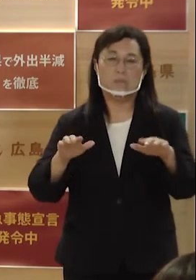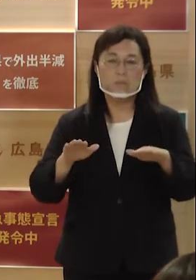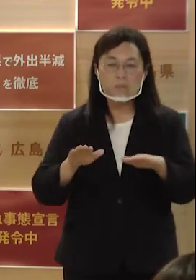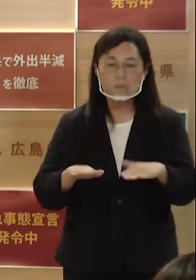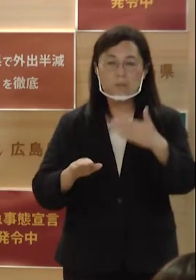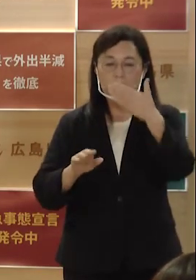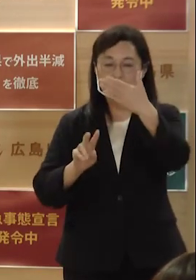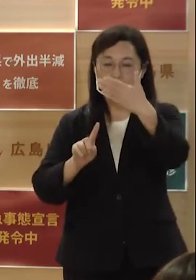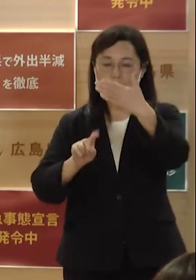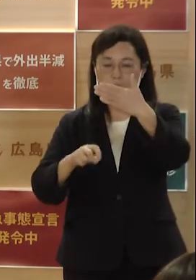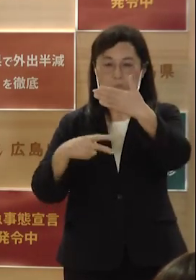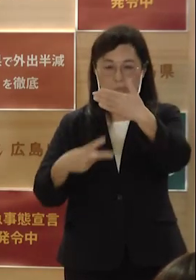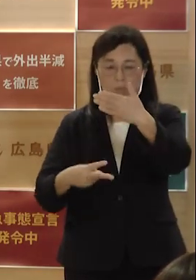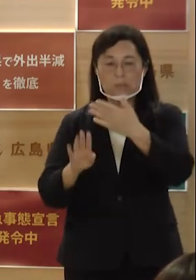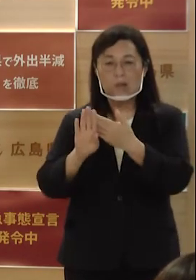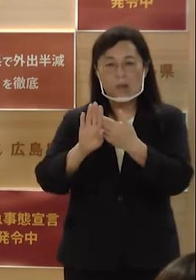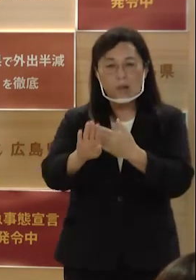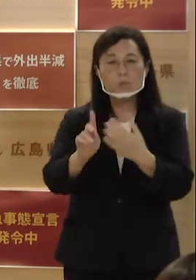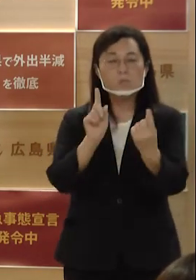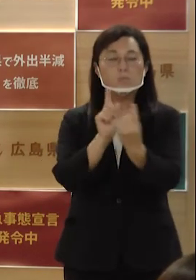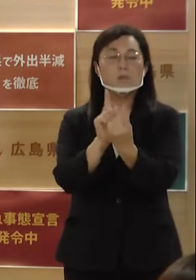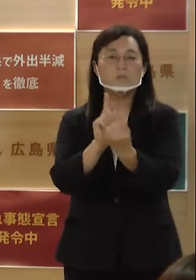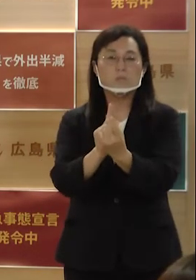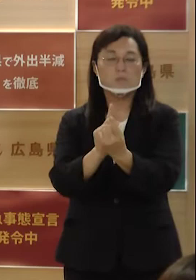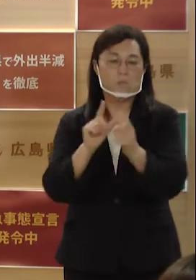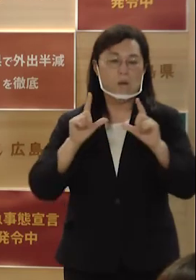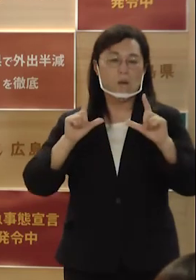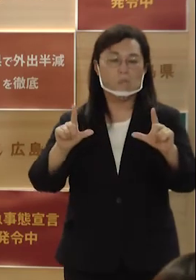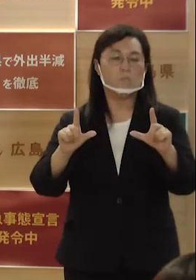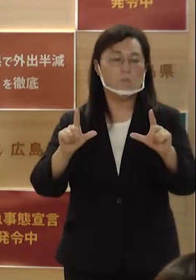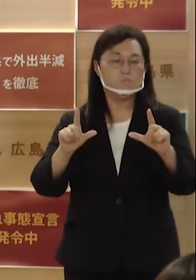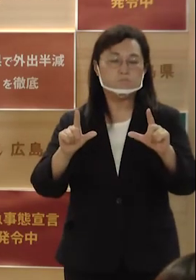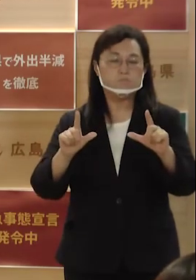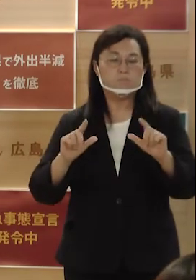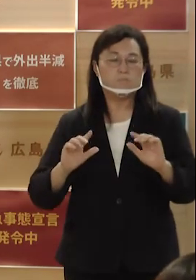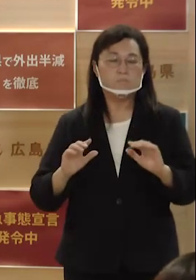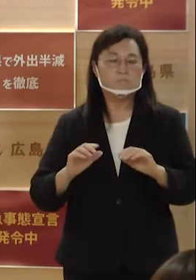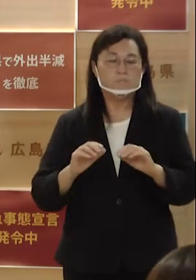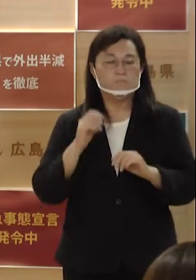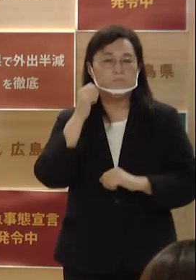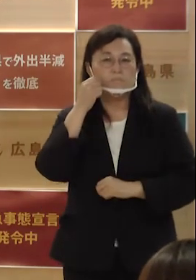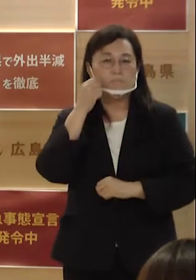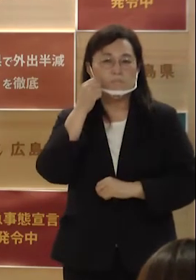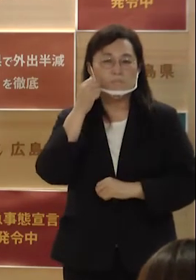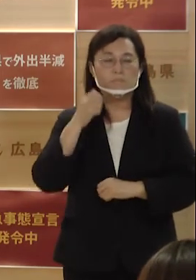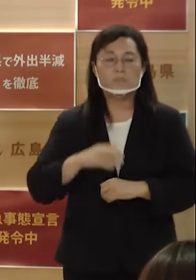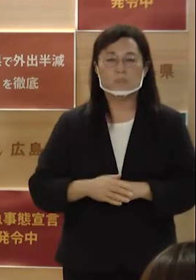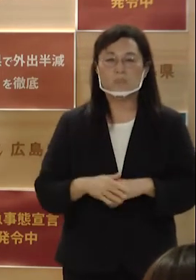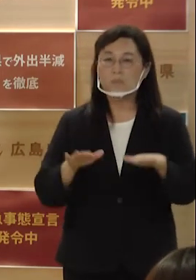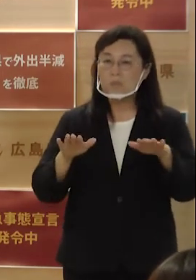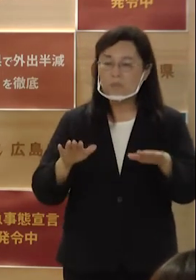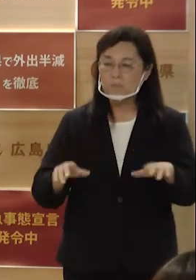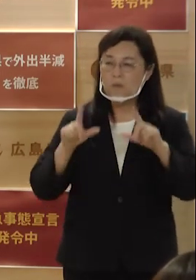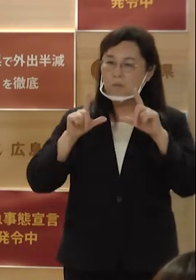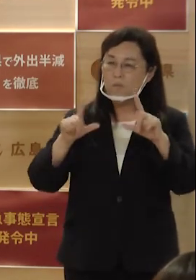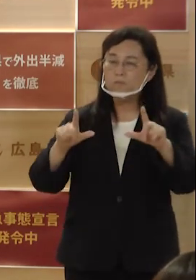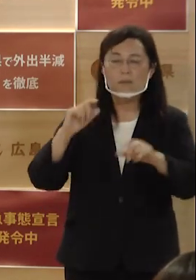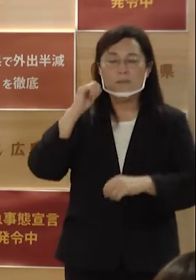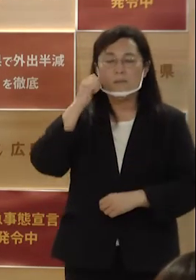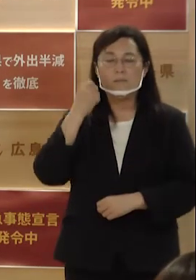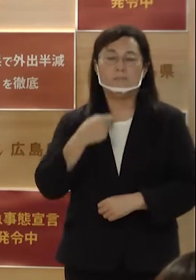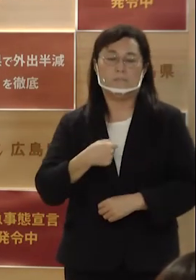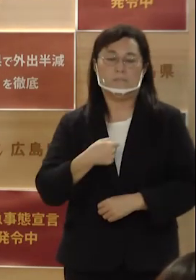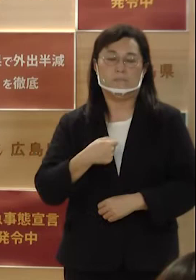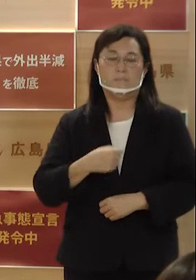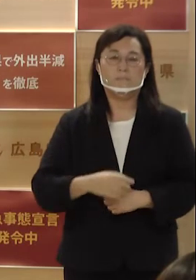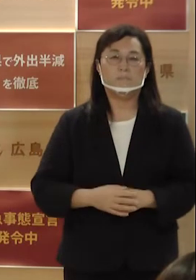はまだ今ちょっと発表する段階ではなくて今ちょっと申し訳ございませんけれども